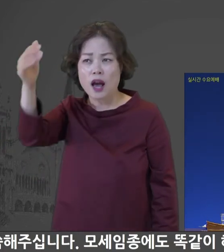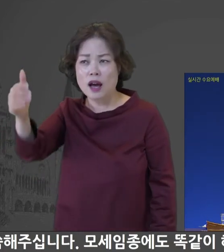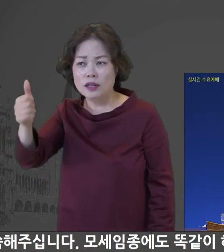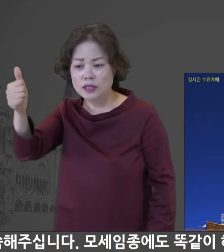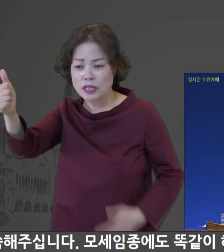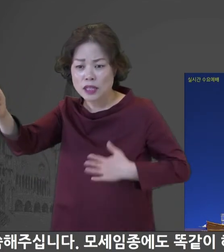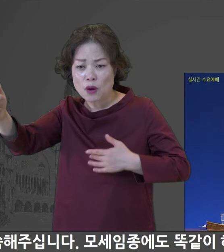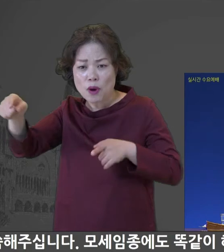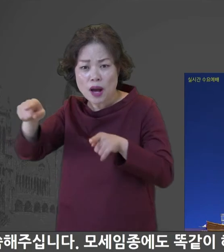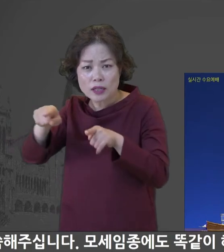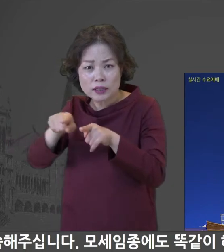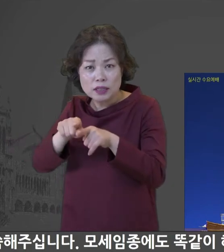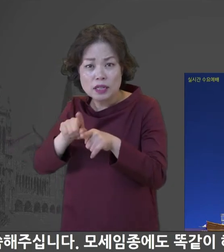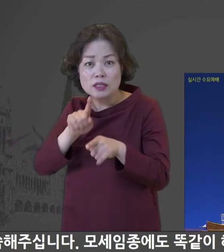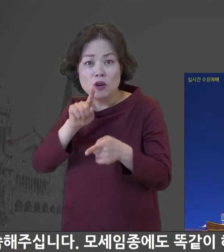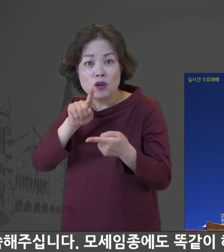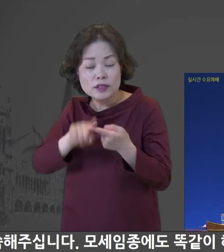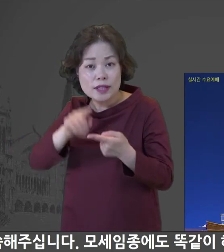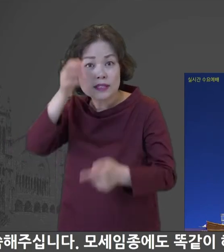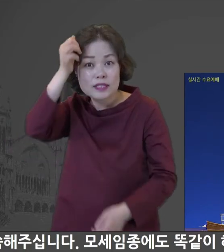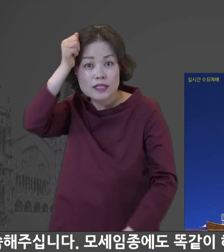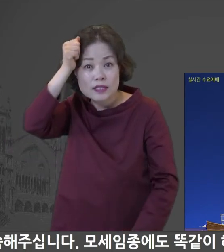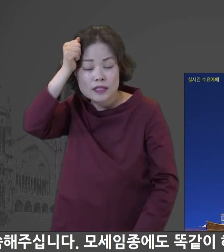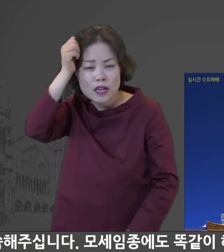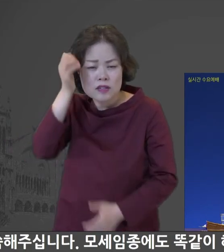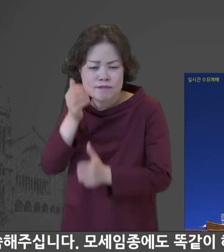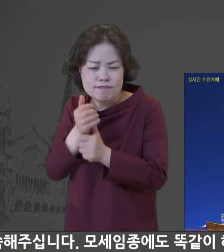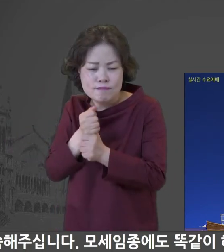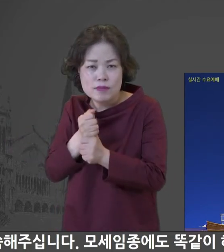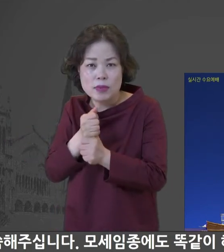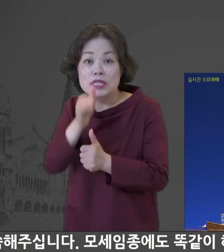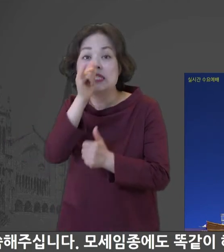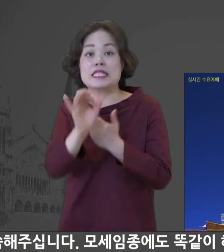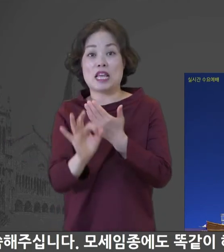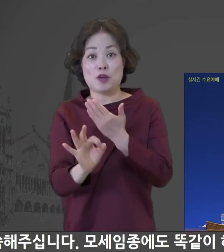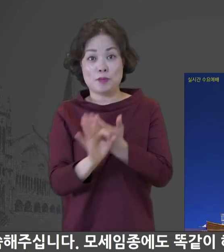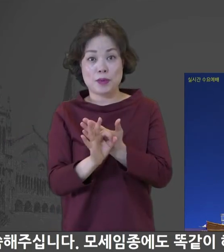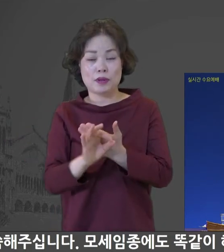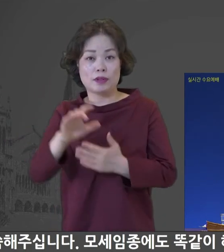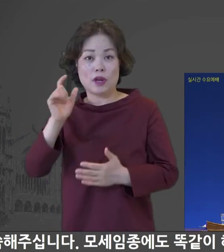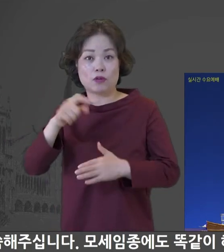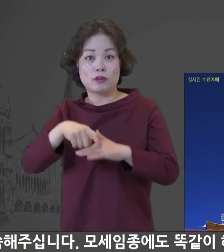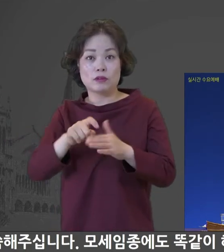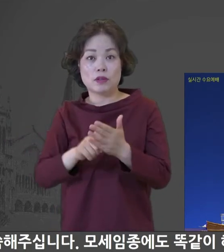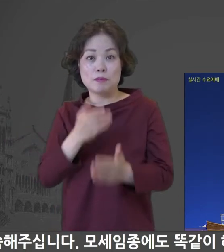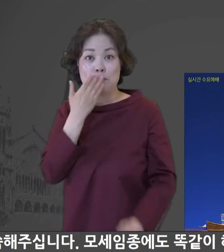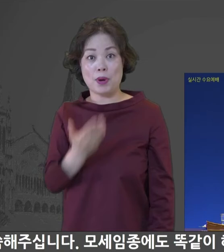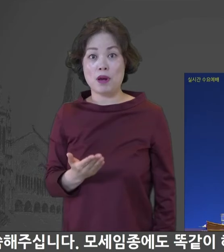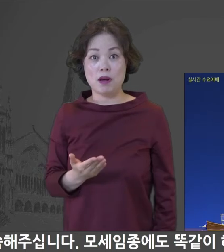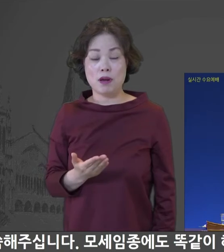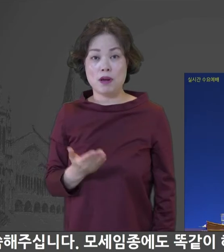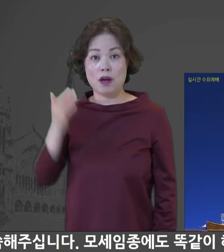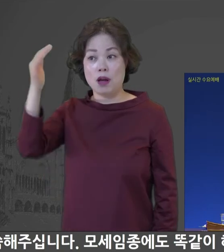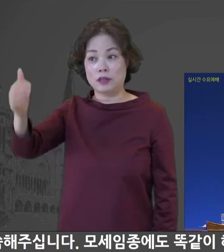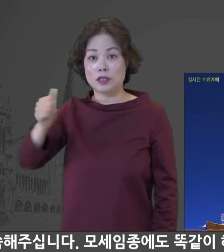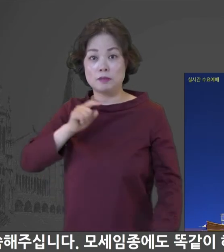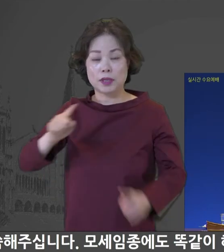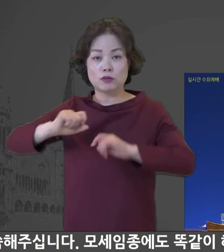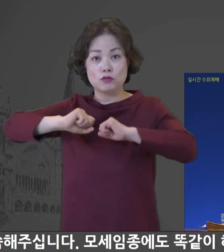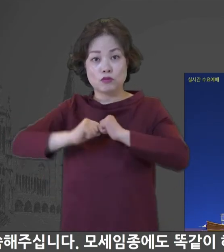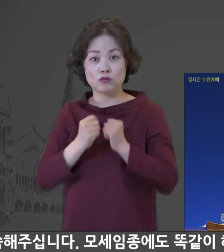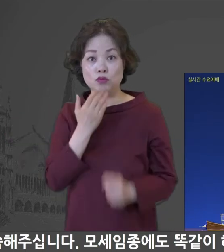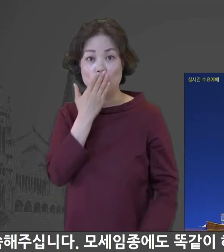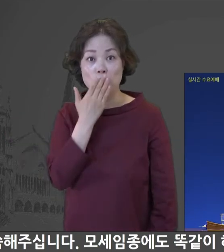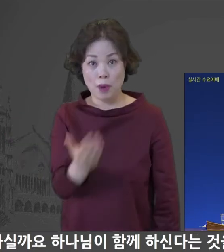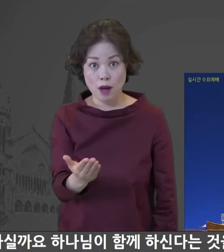하나님이 나와 함께 하신다는 사실을 기억하고 붙들고 있다면 강하고 담대할 수 있습니다. 하나님의 말씀에 순종할 수